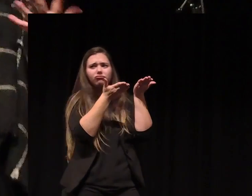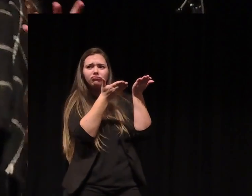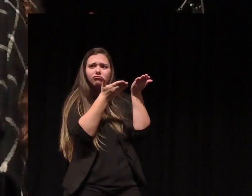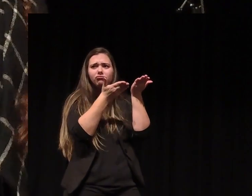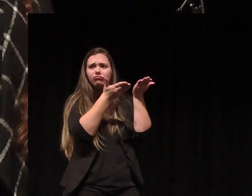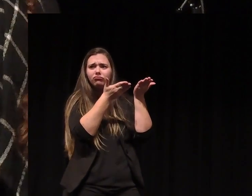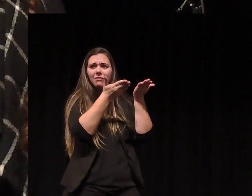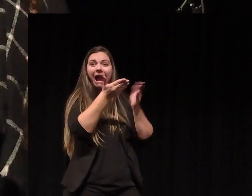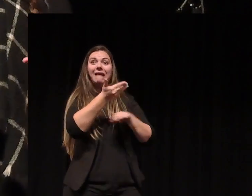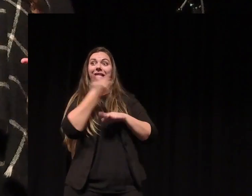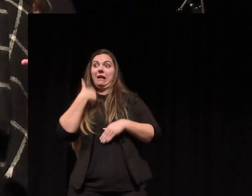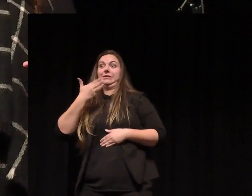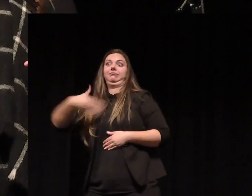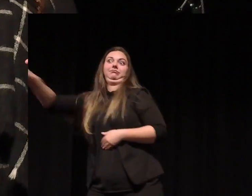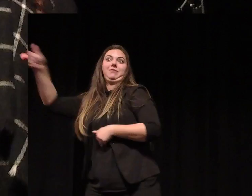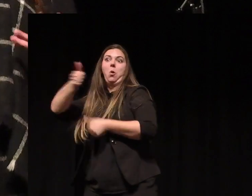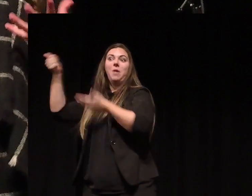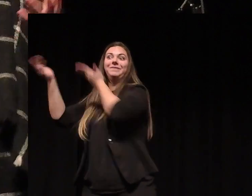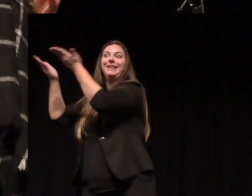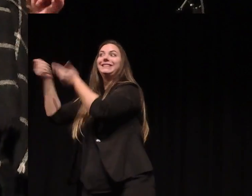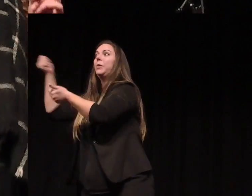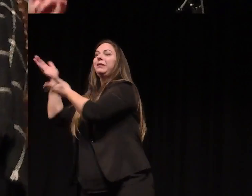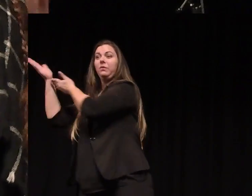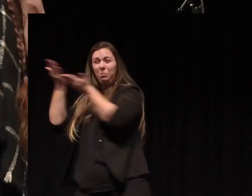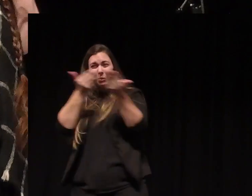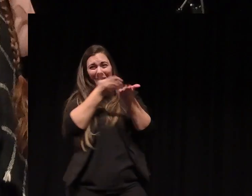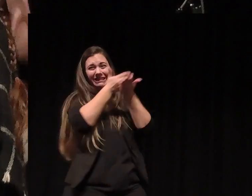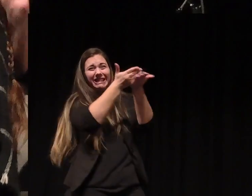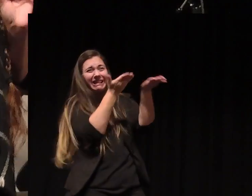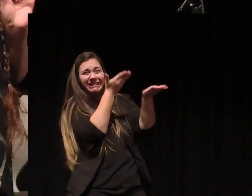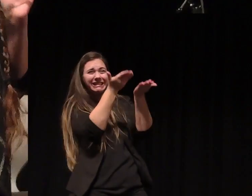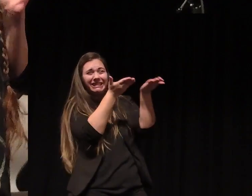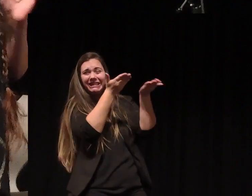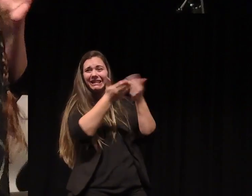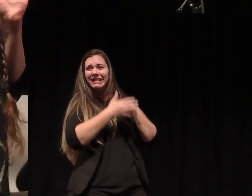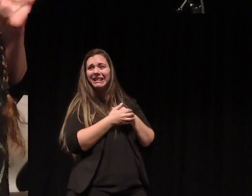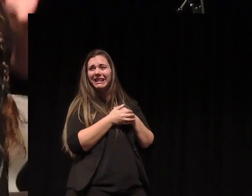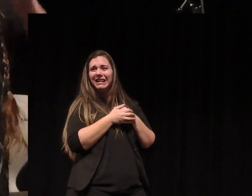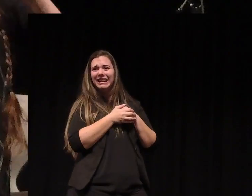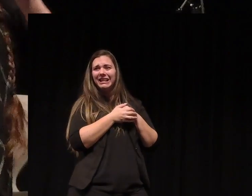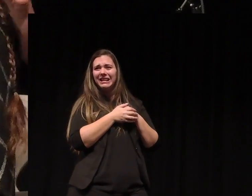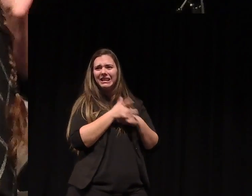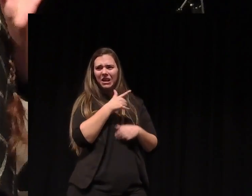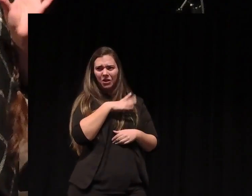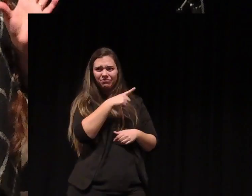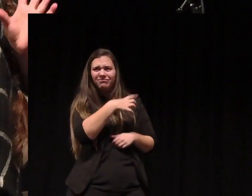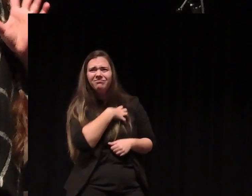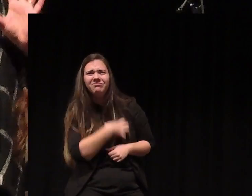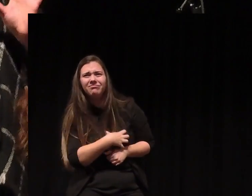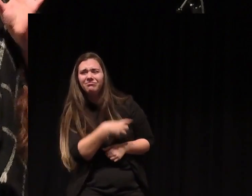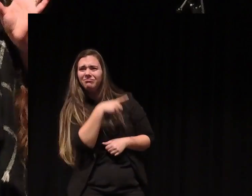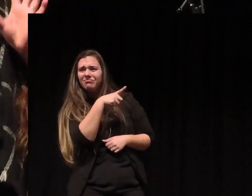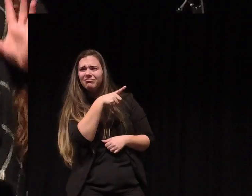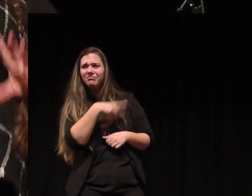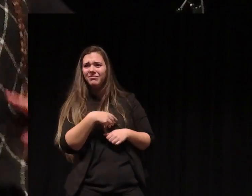autre service que je peux vous faire? Est-ce qu'il y a un souhait que je peux vous aider à réaliser? »